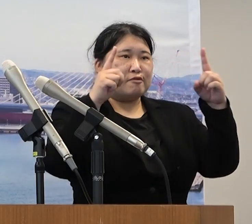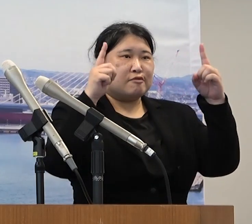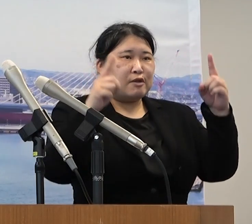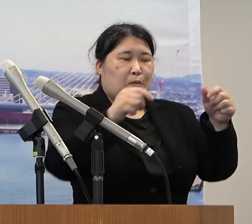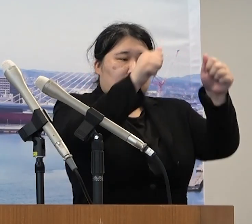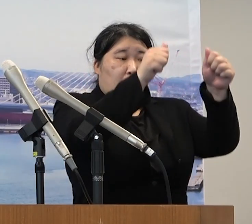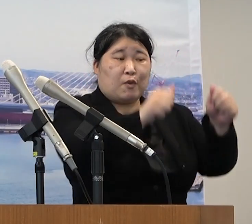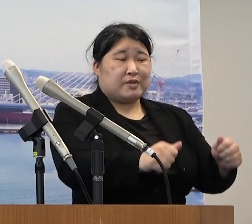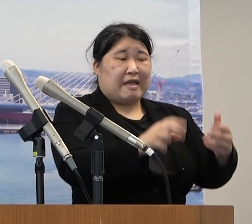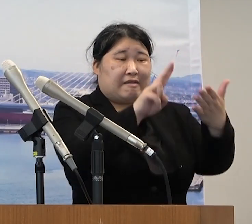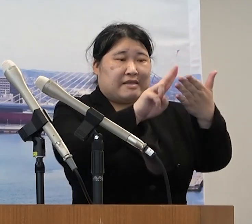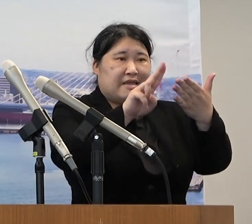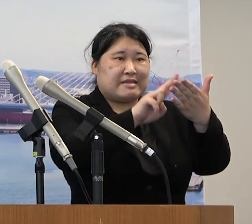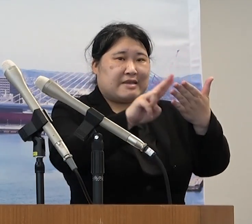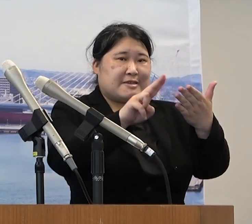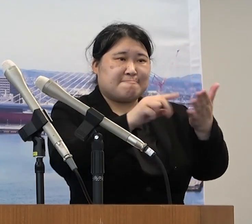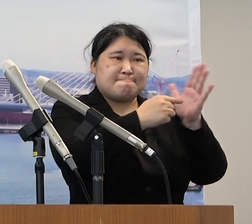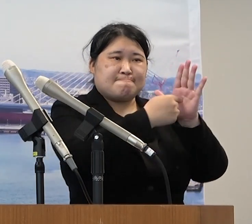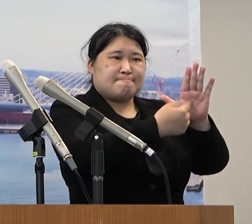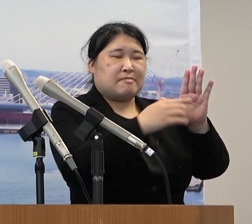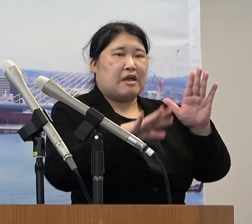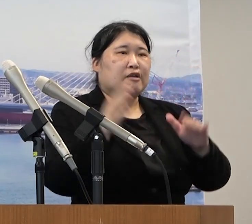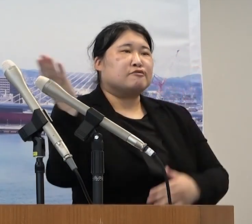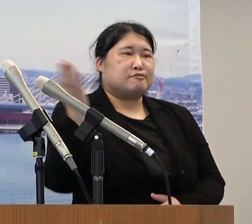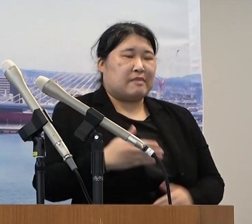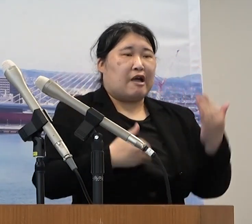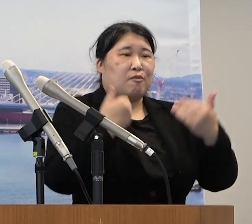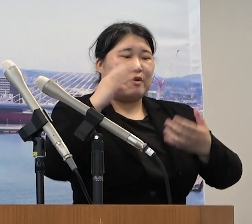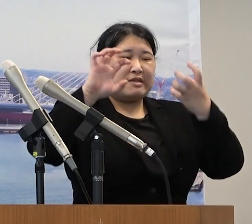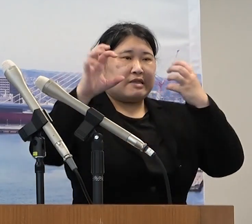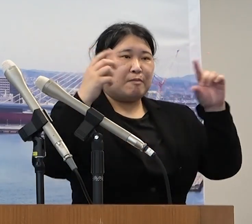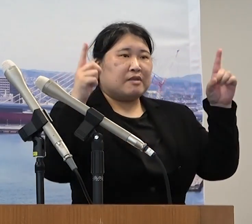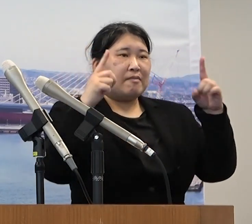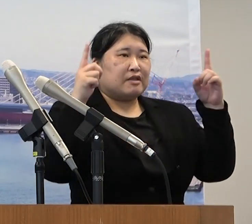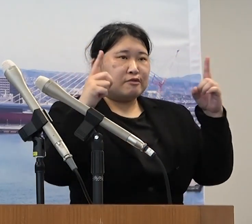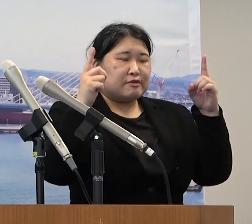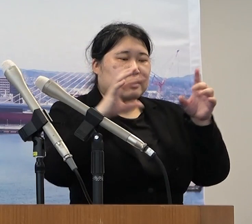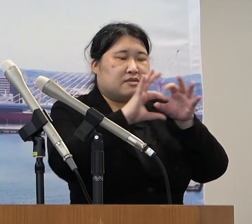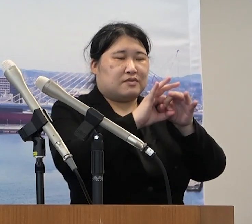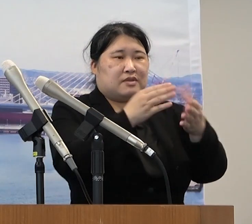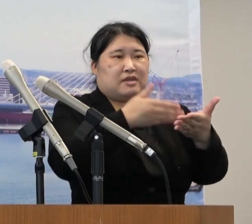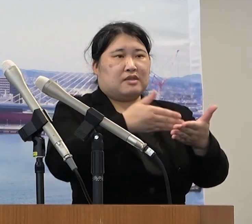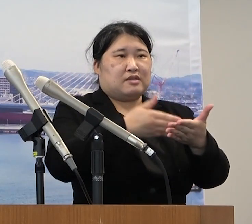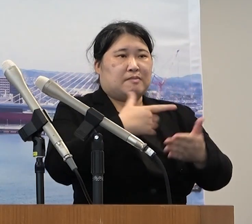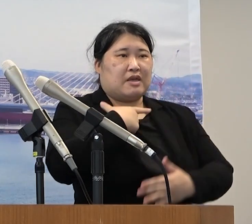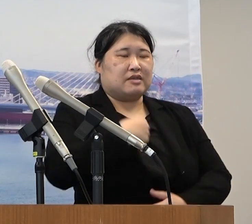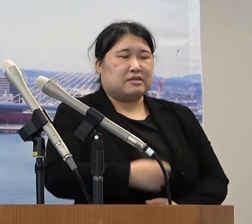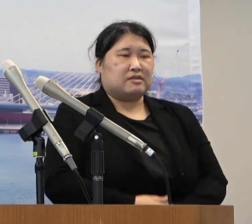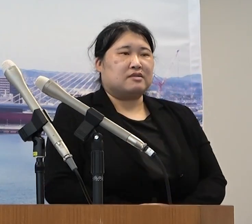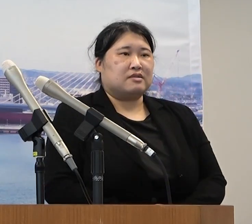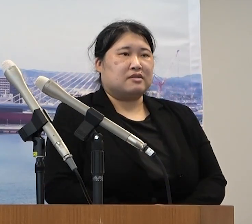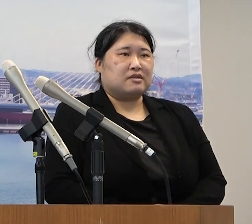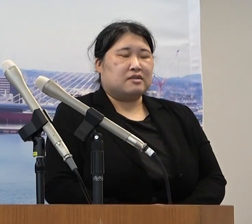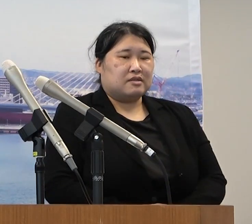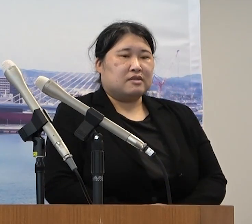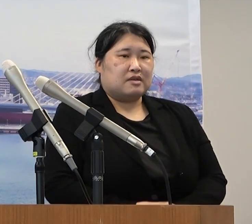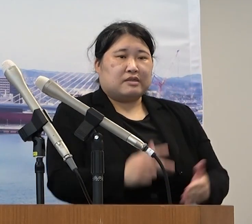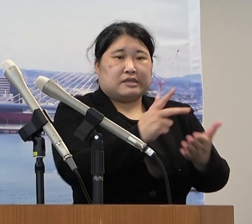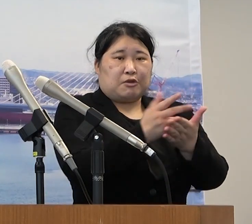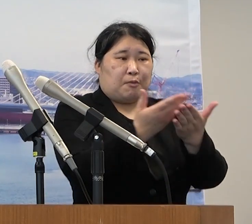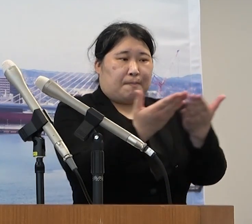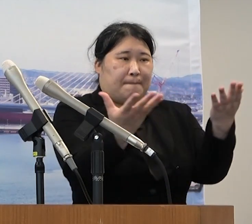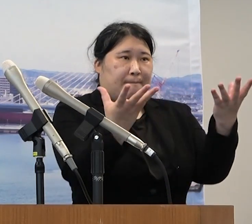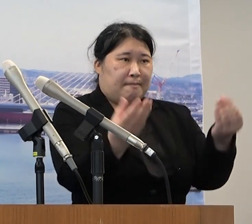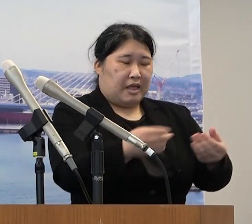スターデザインを映しておりますが、まずは青森ねぶた祭りの開催についてご説明いたします。お手元の配布資